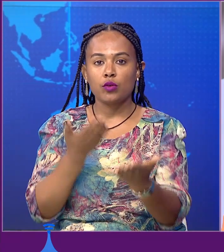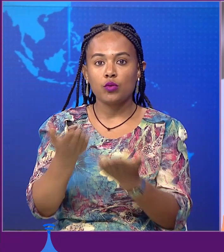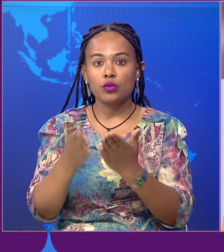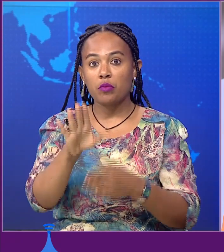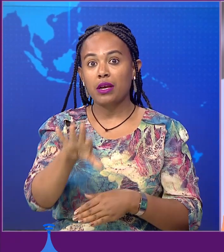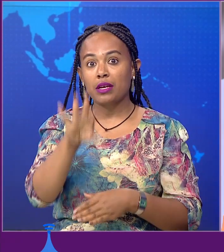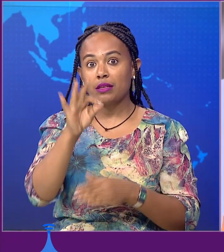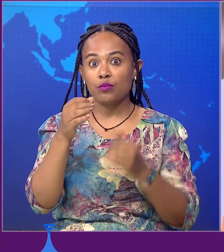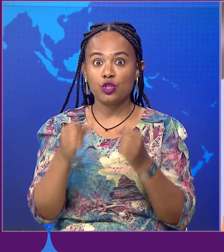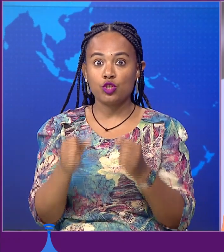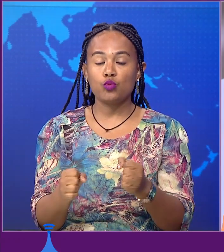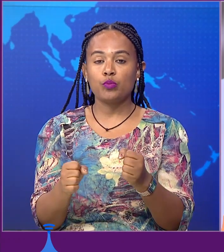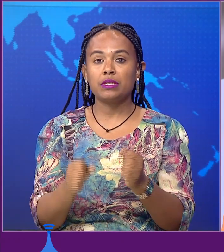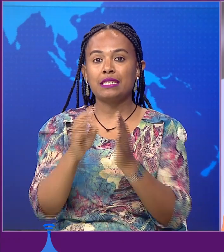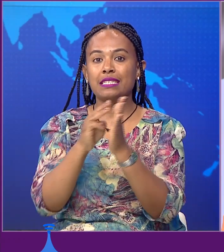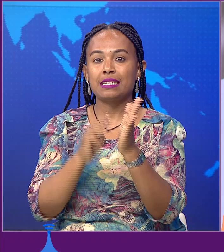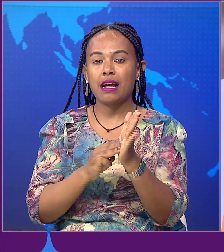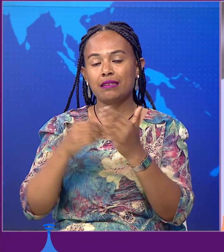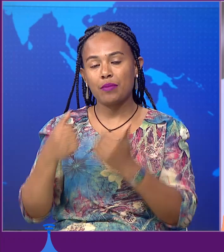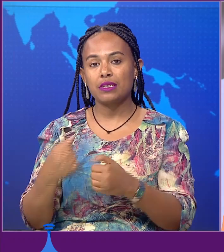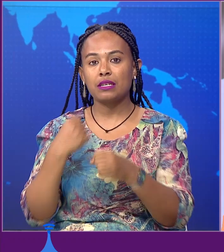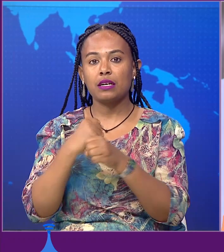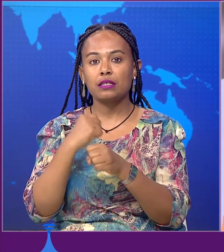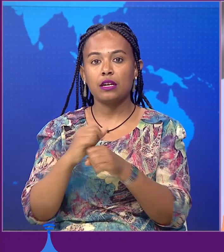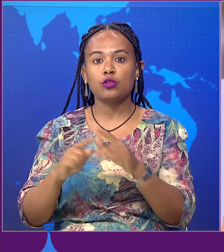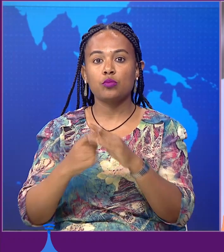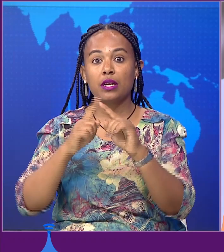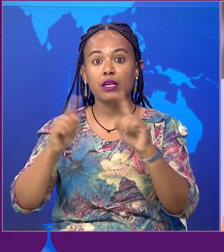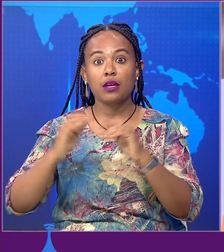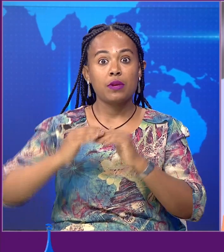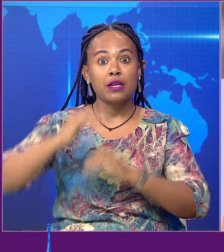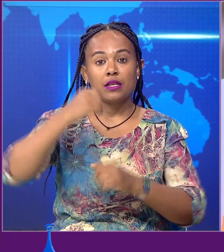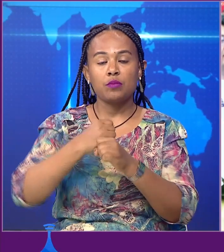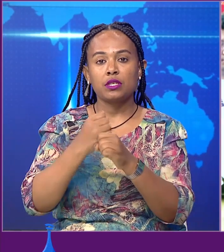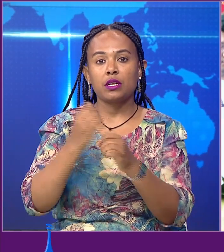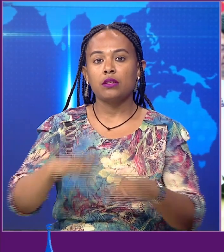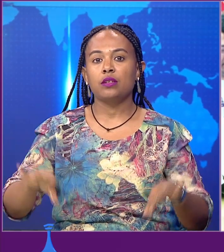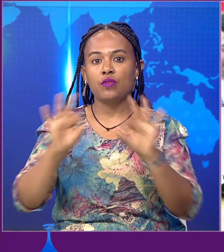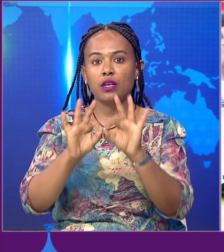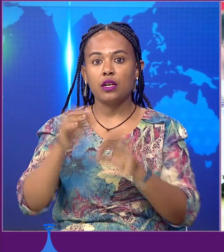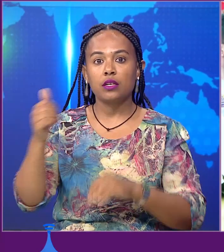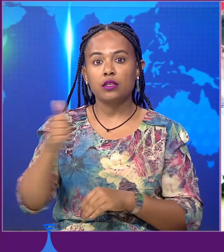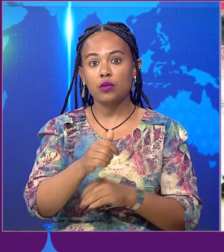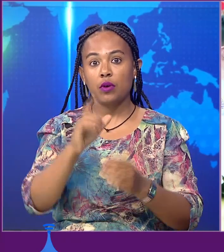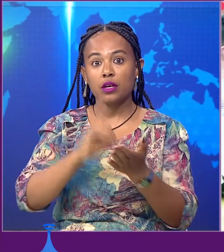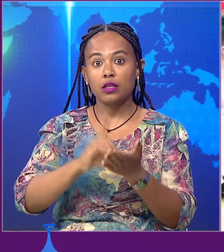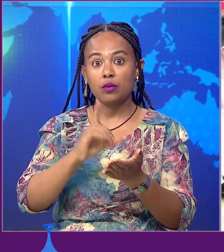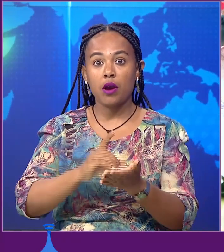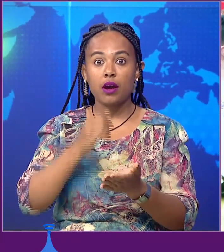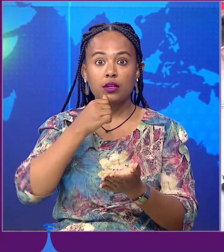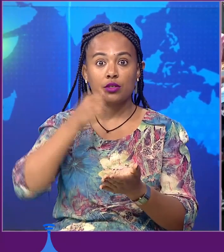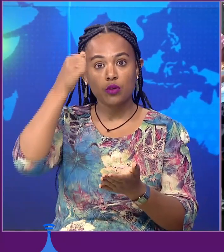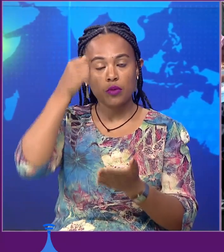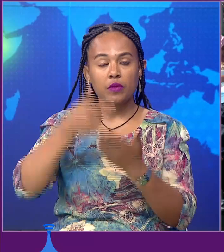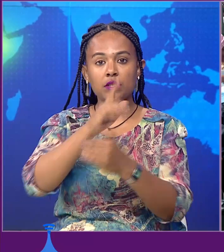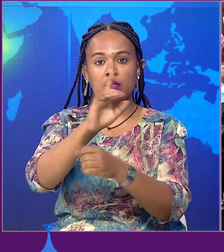ማግኘት የሚችሉበትን ስርዓት የማጠናከር ስራ ጀምረናል፣ ግን የበለጠ መስራት ያስፈልገናል። የአዲስ አበባ ከንቲባ አዳነች አቤቤ